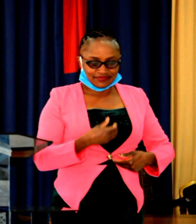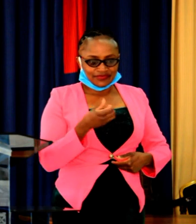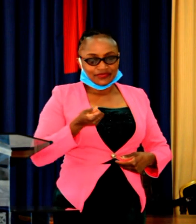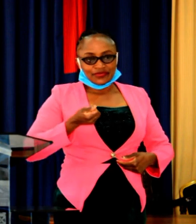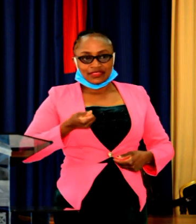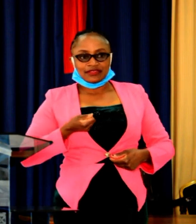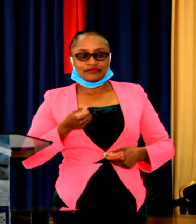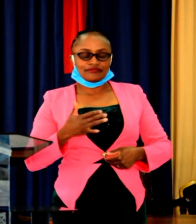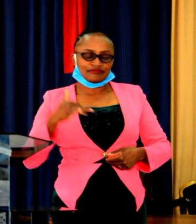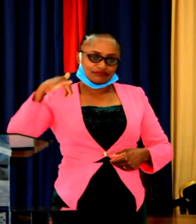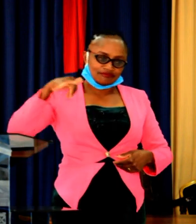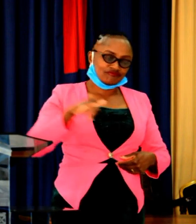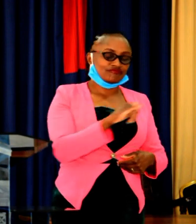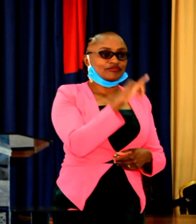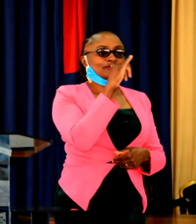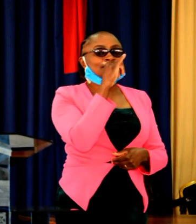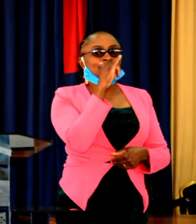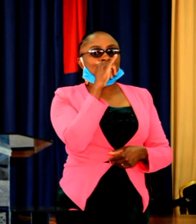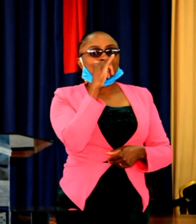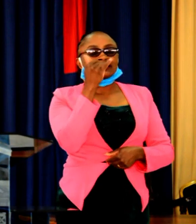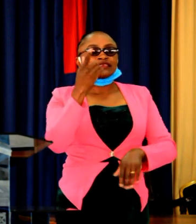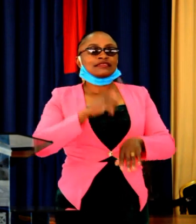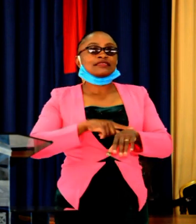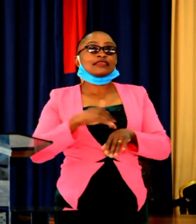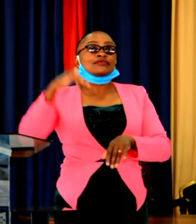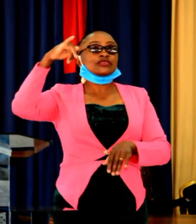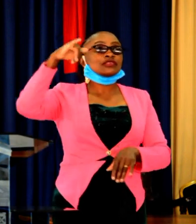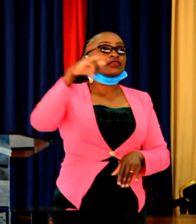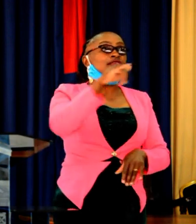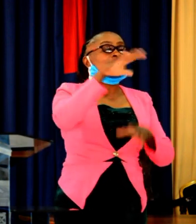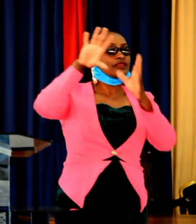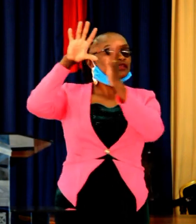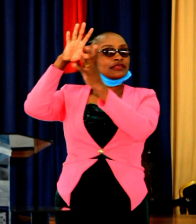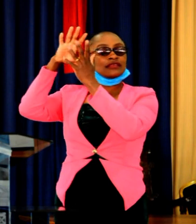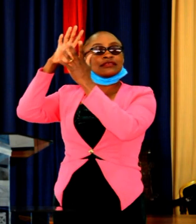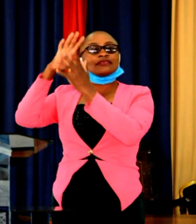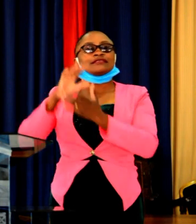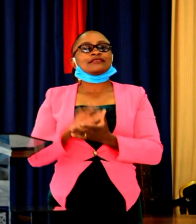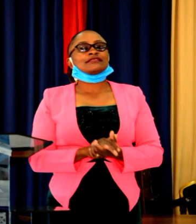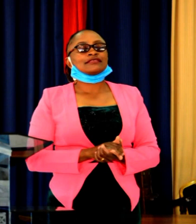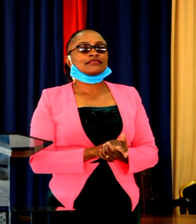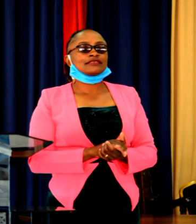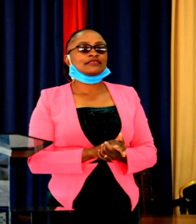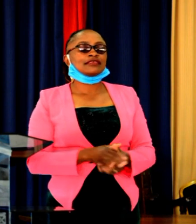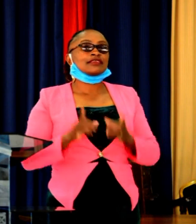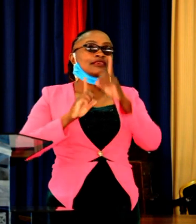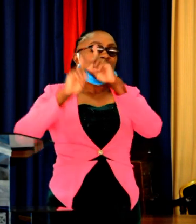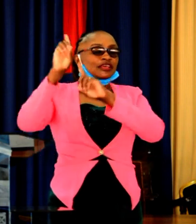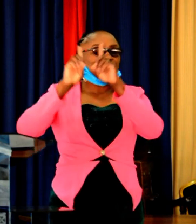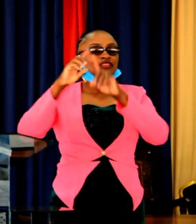ndege, akapanda kwa ndege, na walipokuwa kule angani ndege ilipokuwa bado inaendelea na